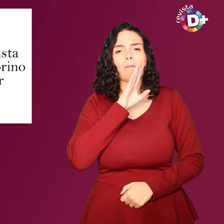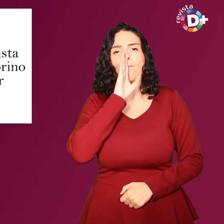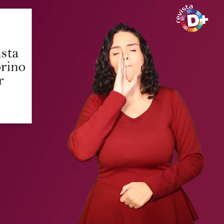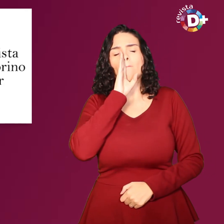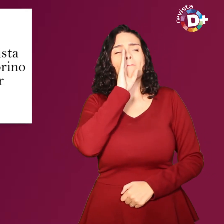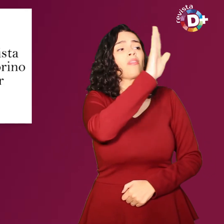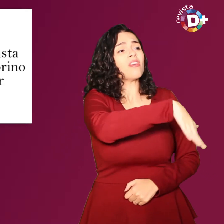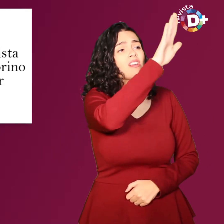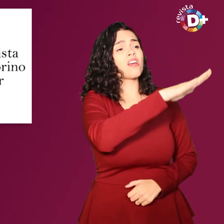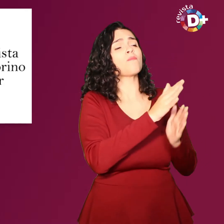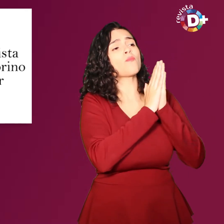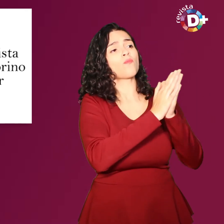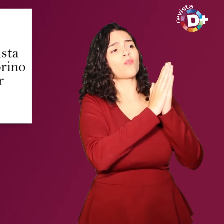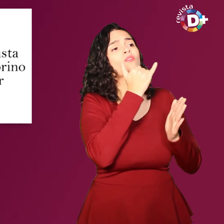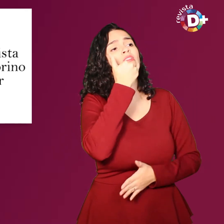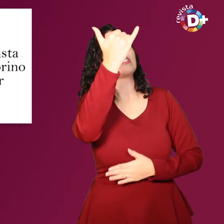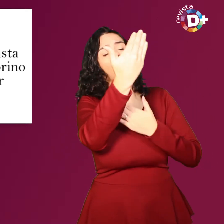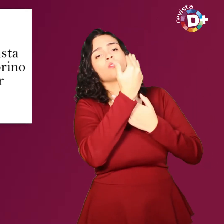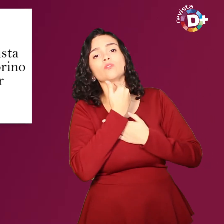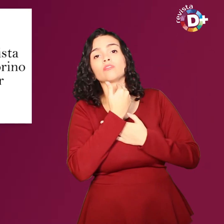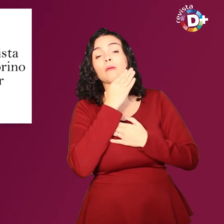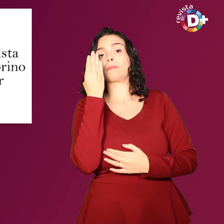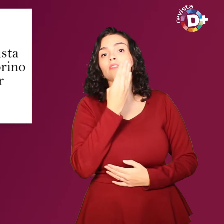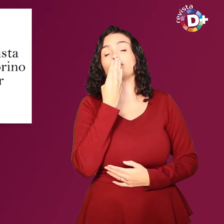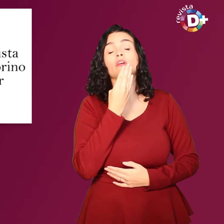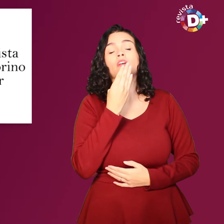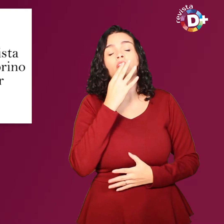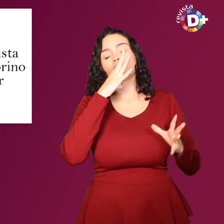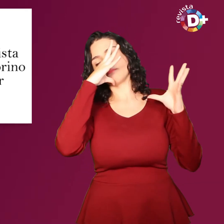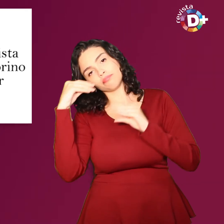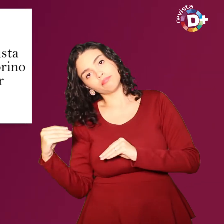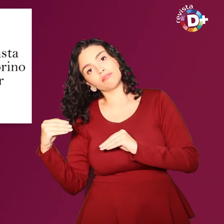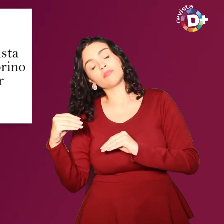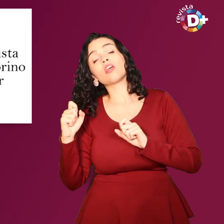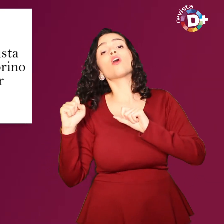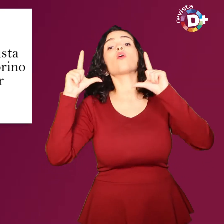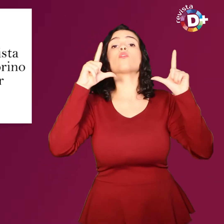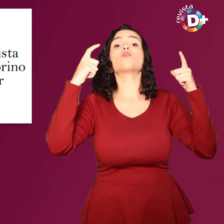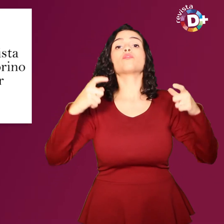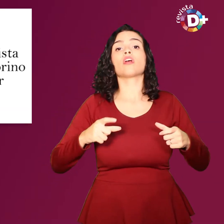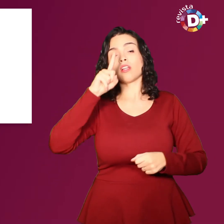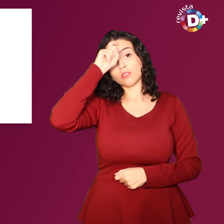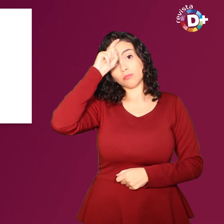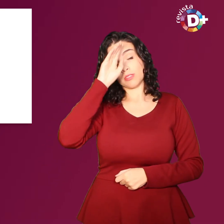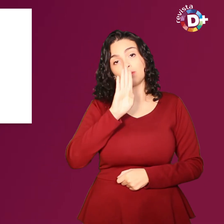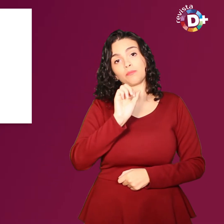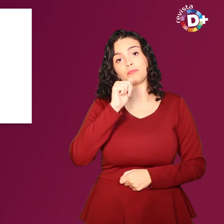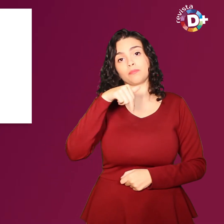paralisado. Avisou o colega para pedir ajuda, pois estava passando mal. Quando acordou, estava no pronto-socorro do Hospital Bandeirantes, em